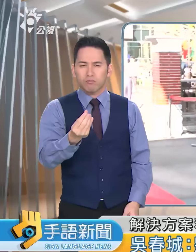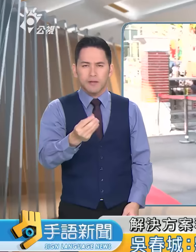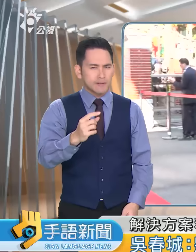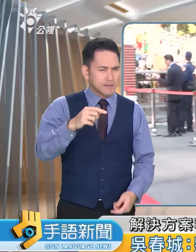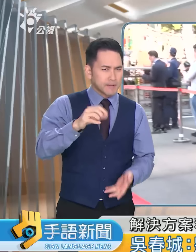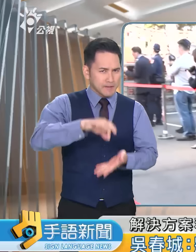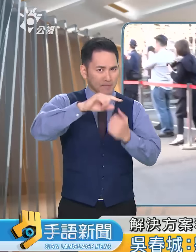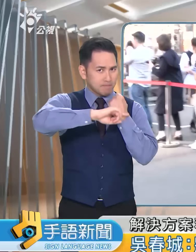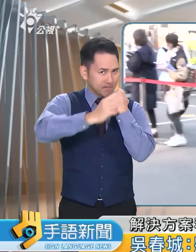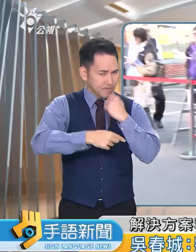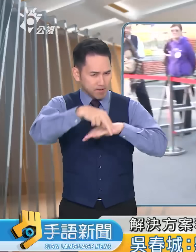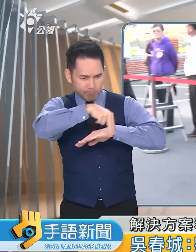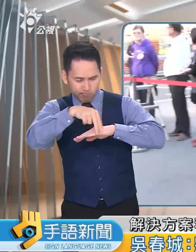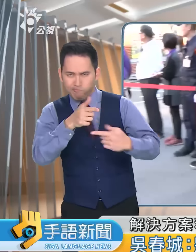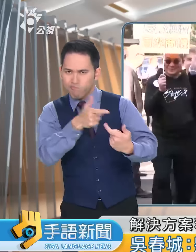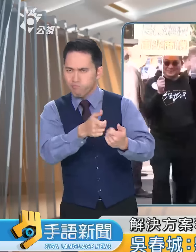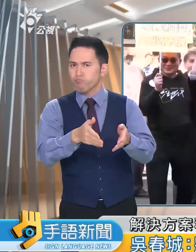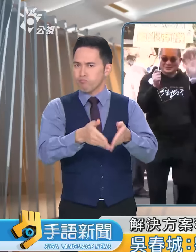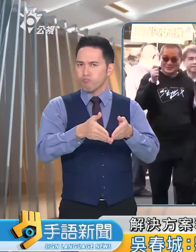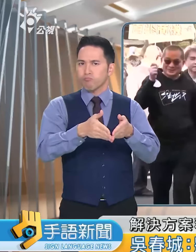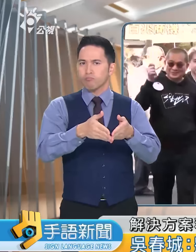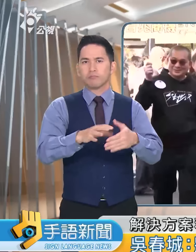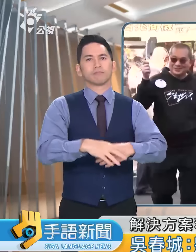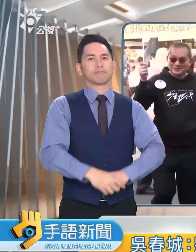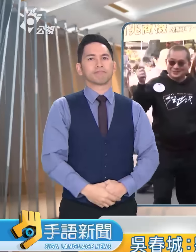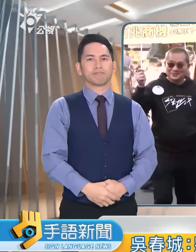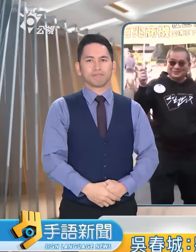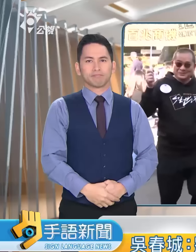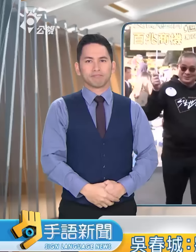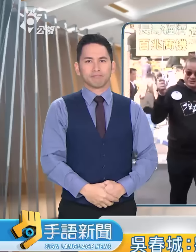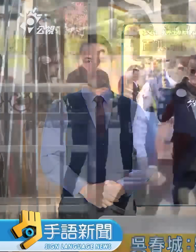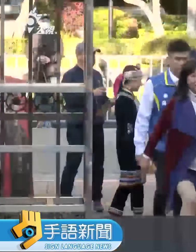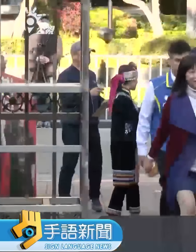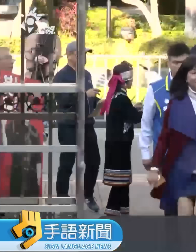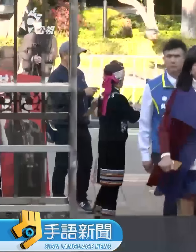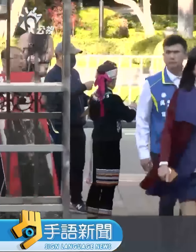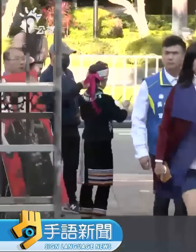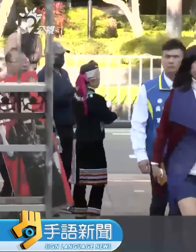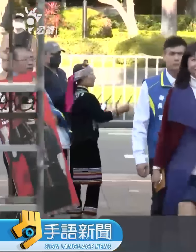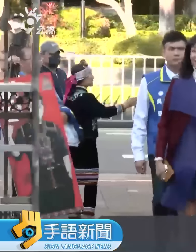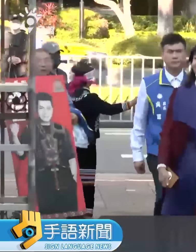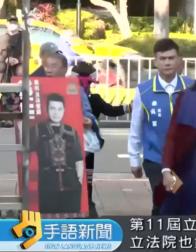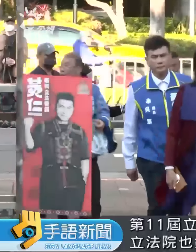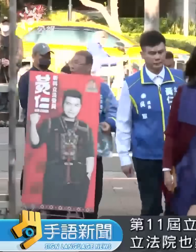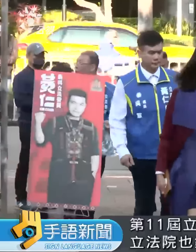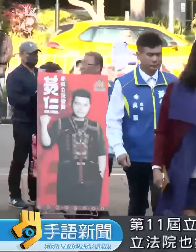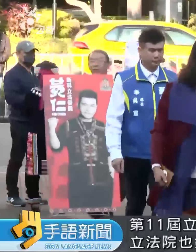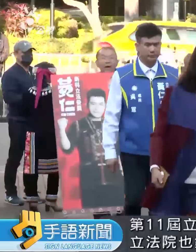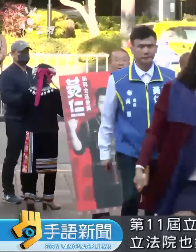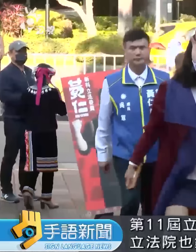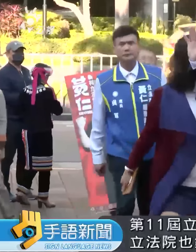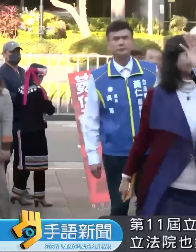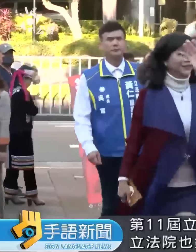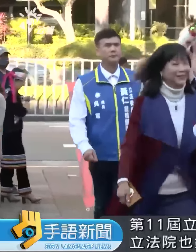来推动。 第十一届立法委员当选人上午宣誓